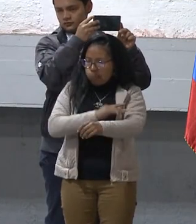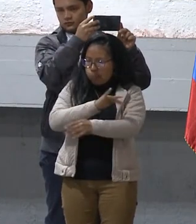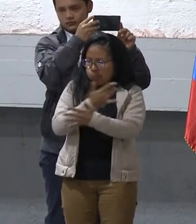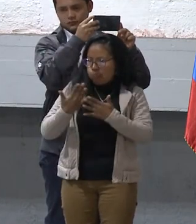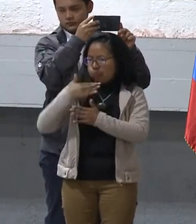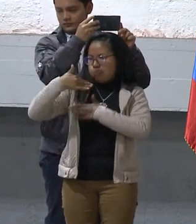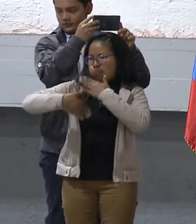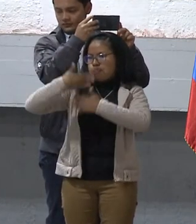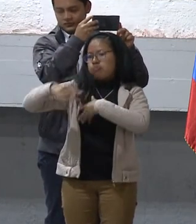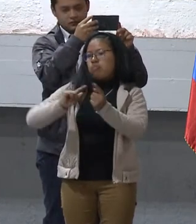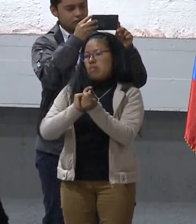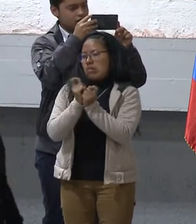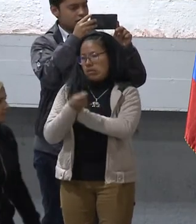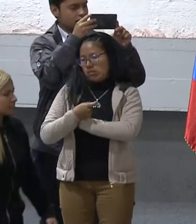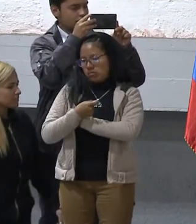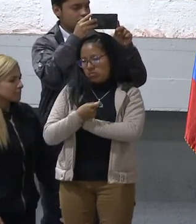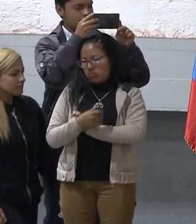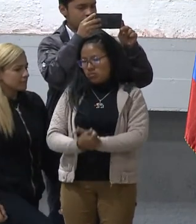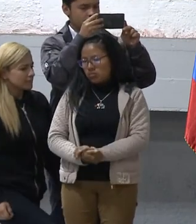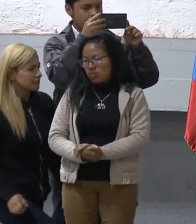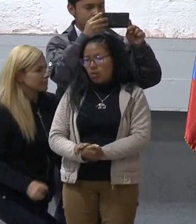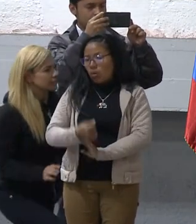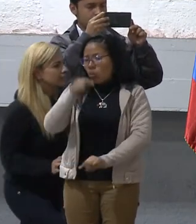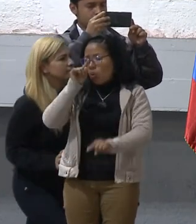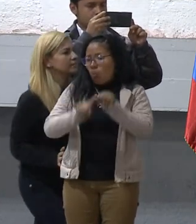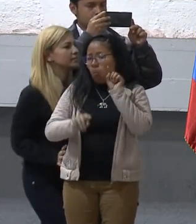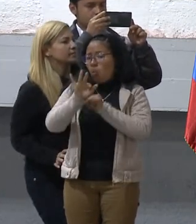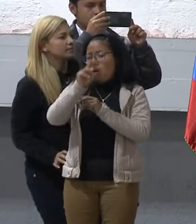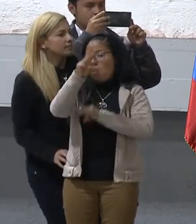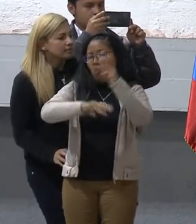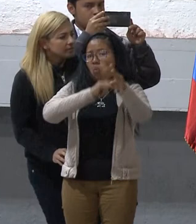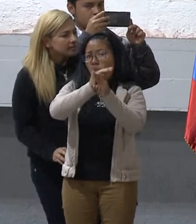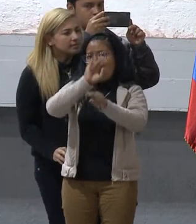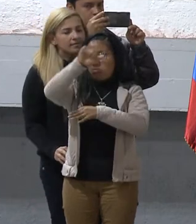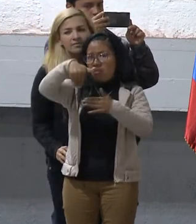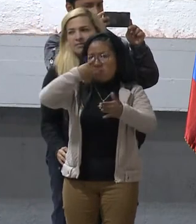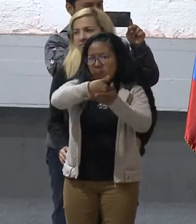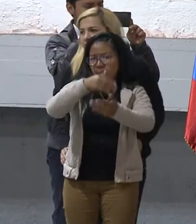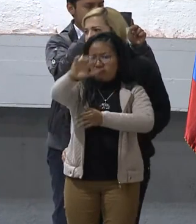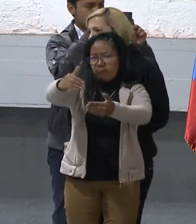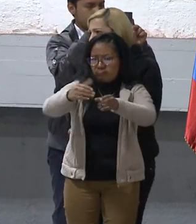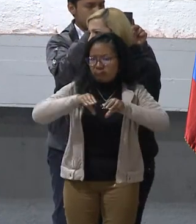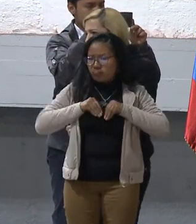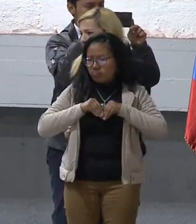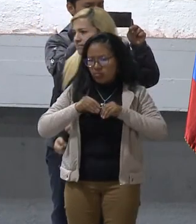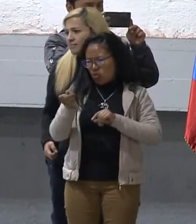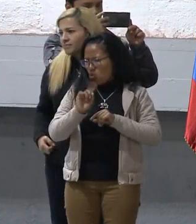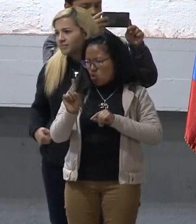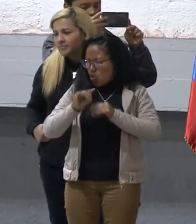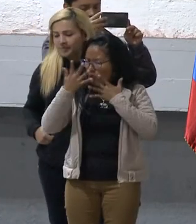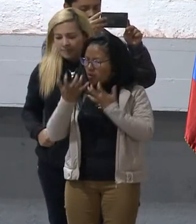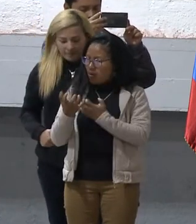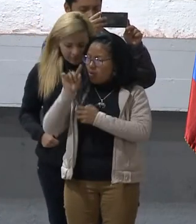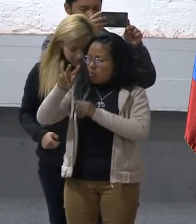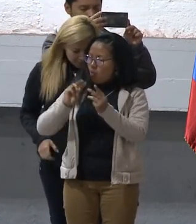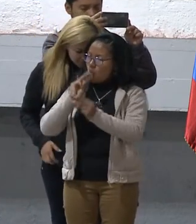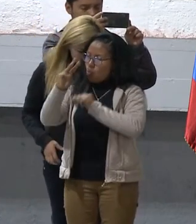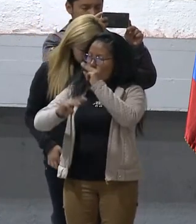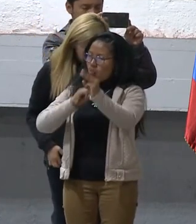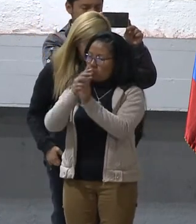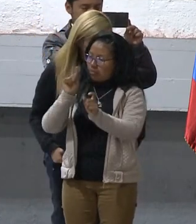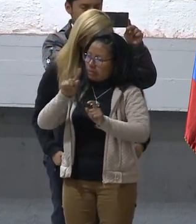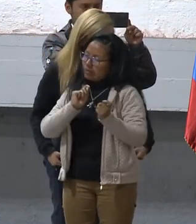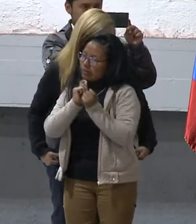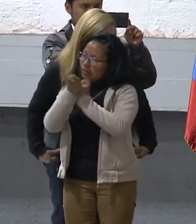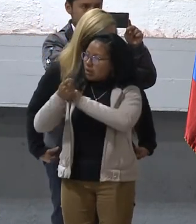cambio no es posible aceptar un mundo que nos quieren imponer es posible pensar el mundo que nos merecemos por el cual